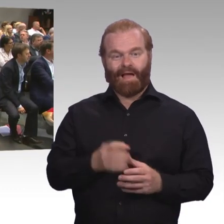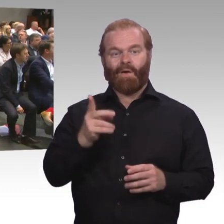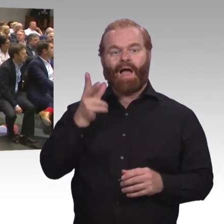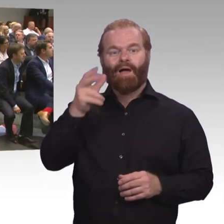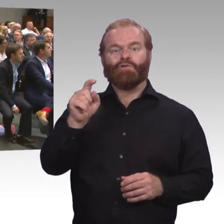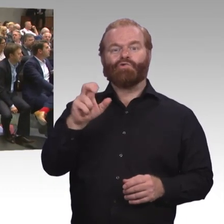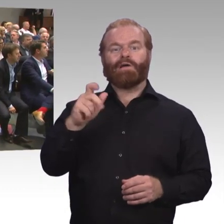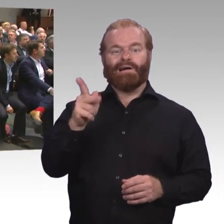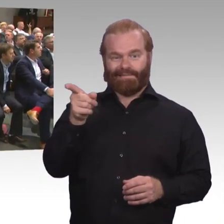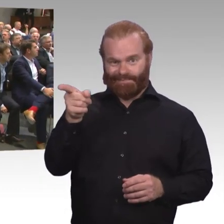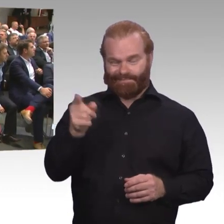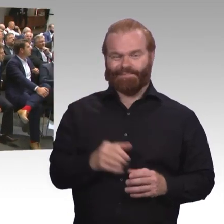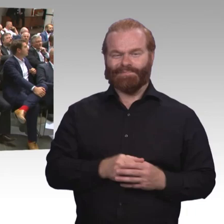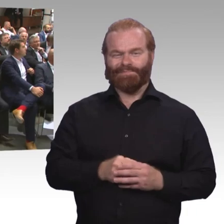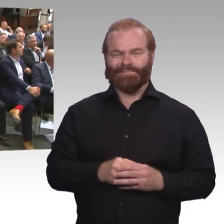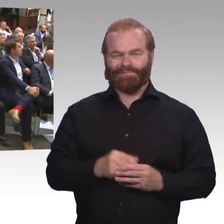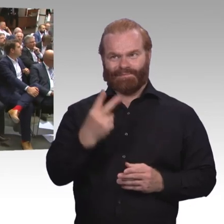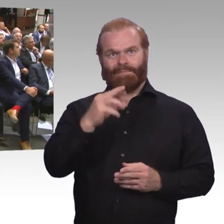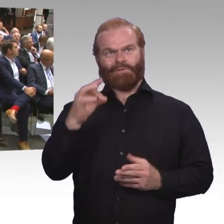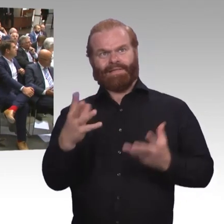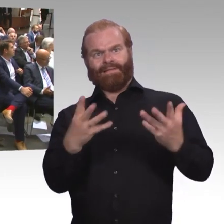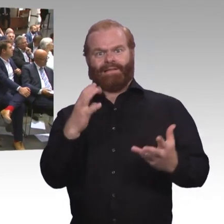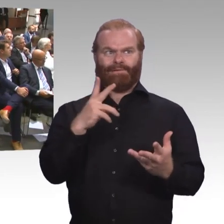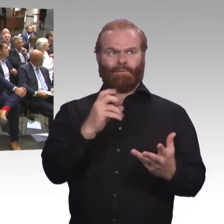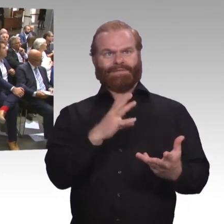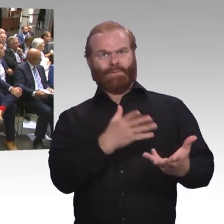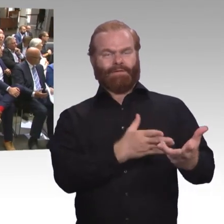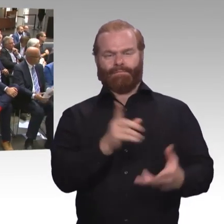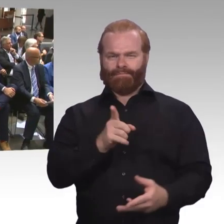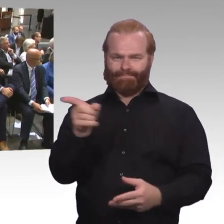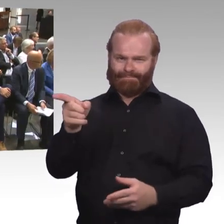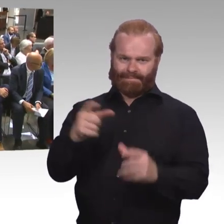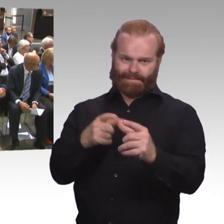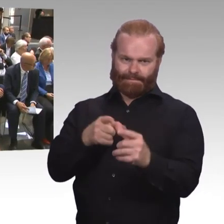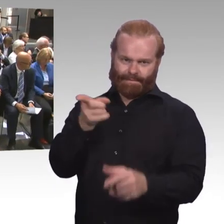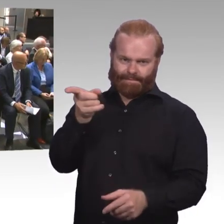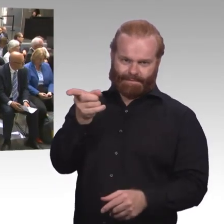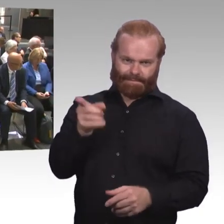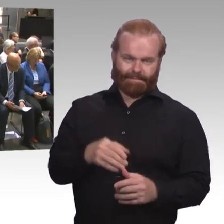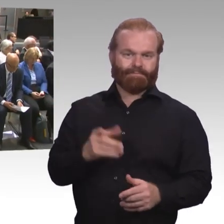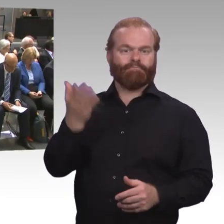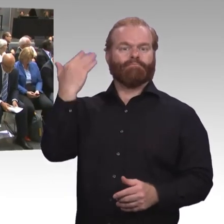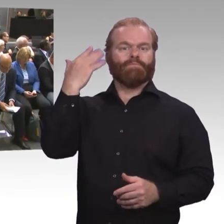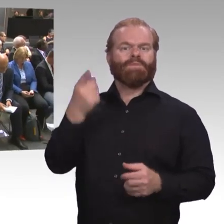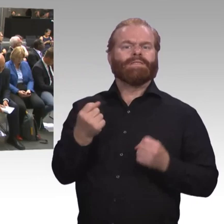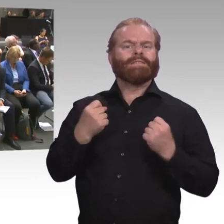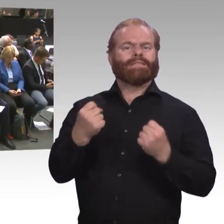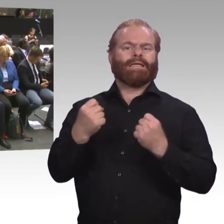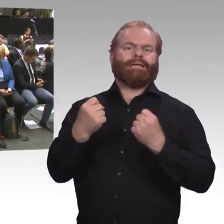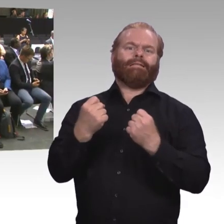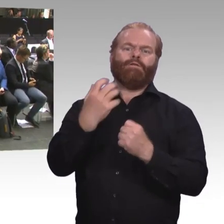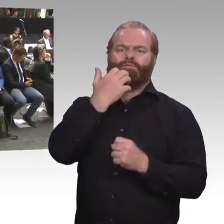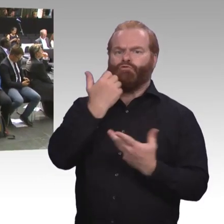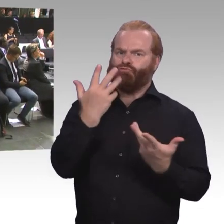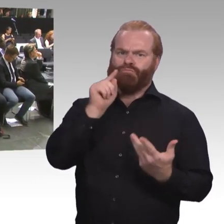verteidigt. Es war der Sozialdemokrat Herr Schröder, übrigens mit den Grünen zusammen, die die Bundeswehr nach Afghanistan geschickt haben. Nur mal zur Erinnerung,